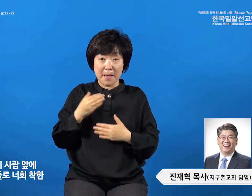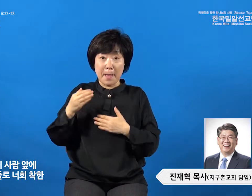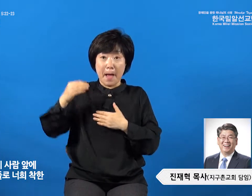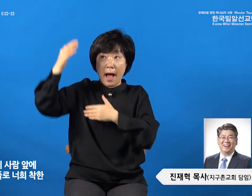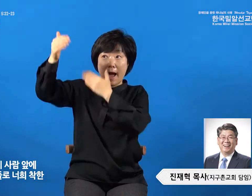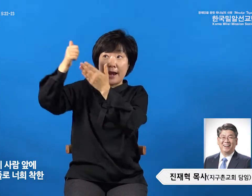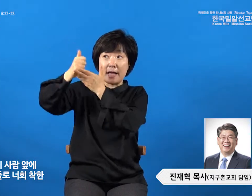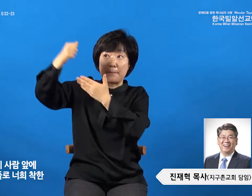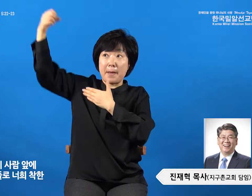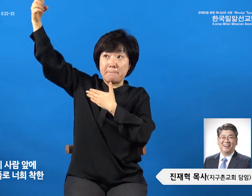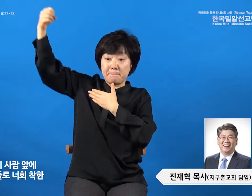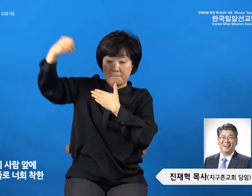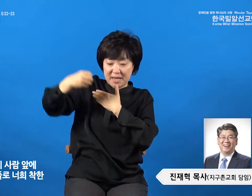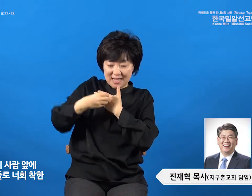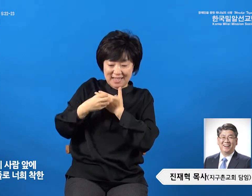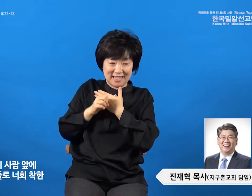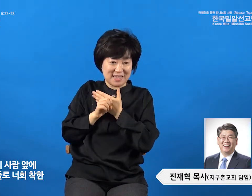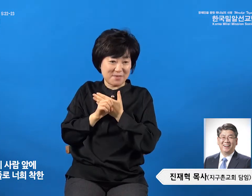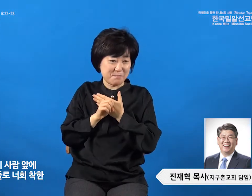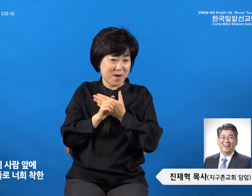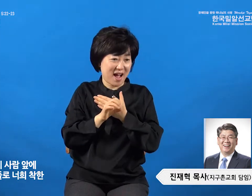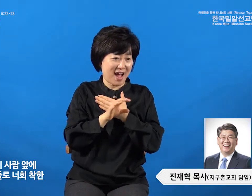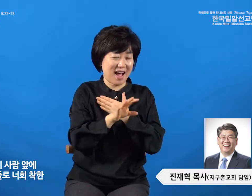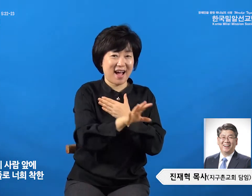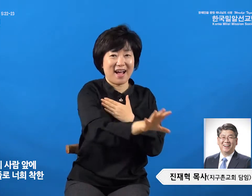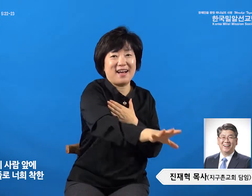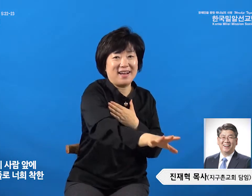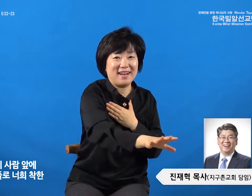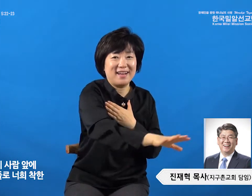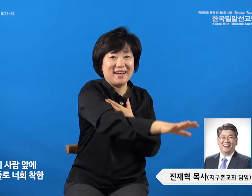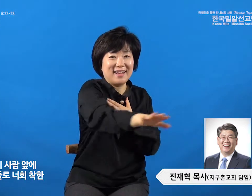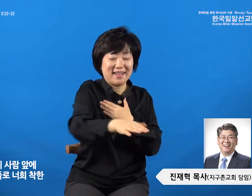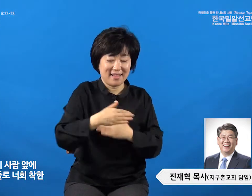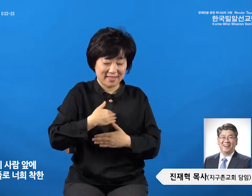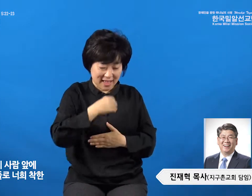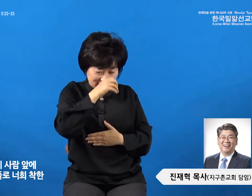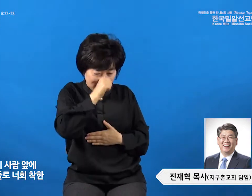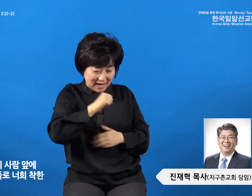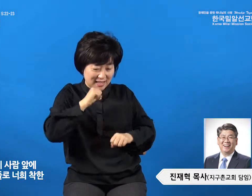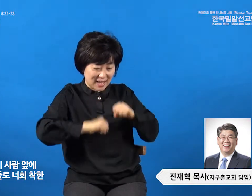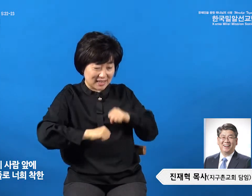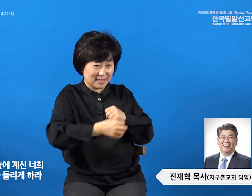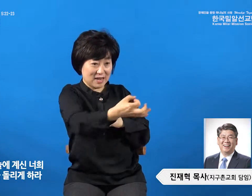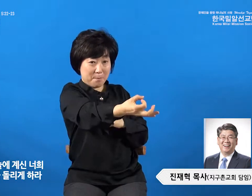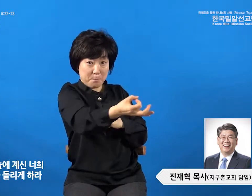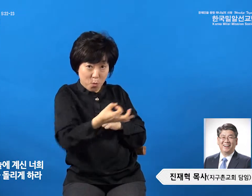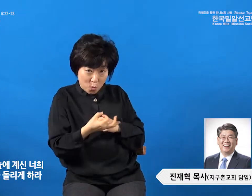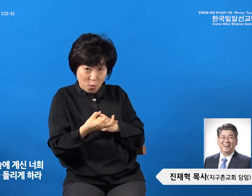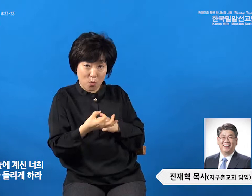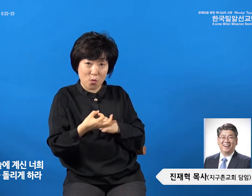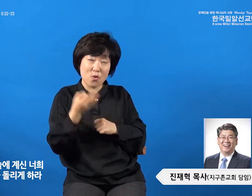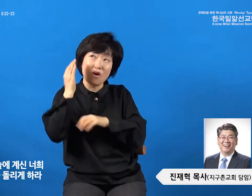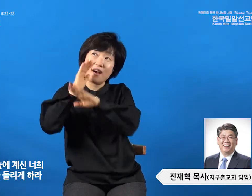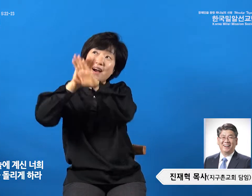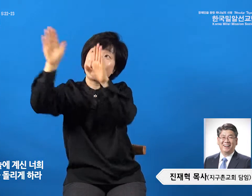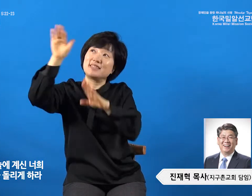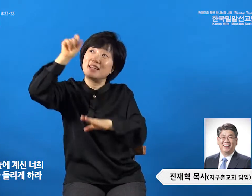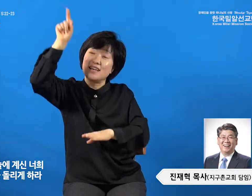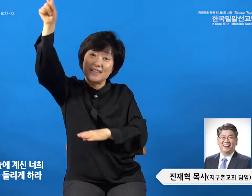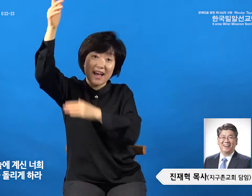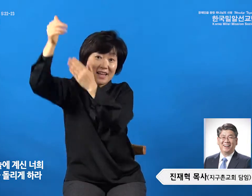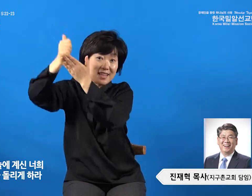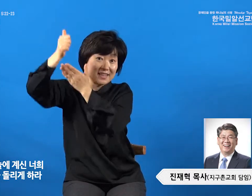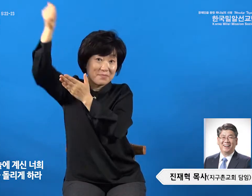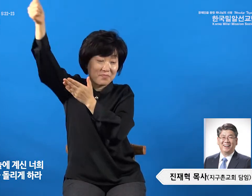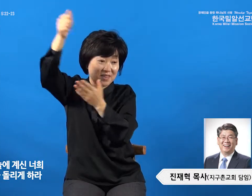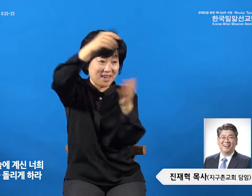빛이 사람 앞에 비치게 하여 그들로 너희 착한 행실을 보고 하늘에 계신 너희